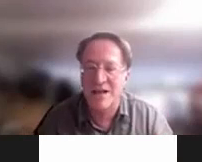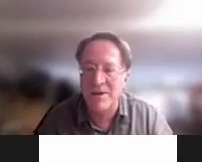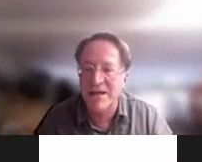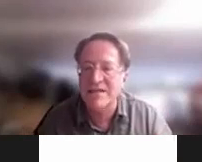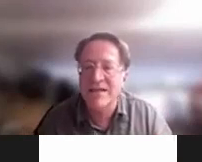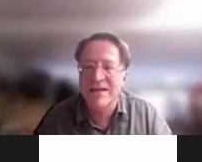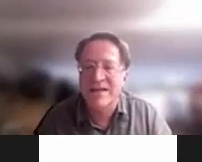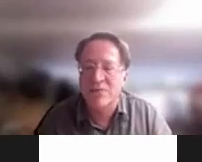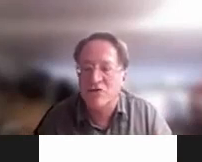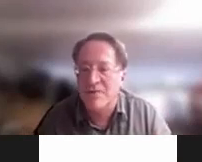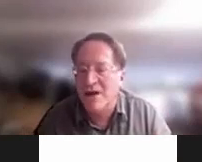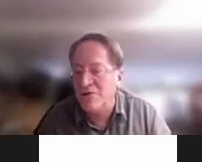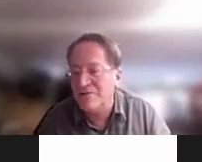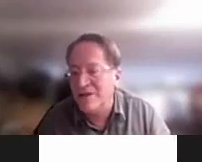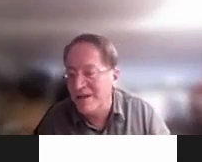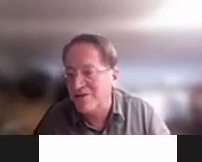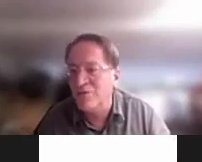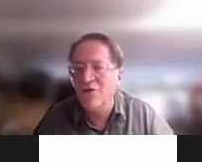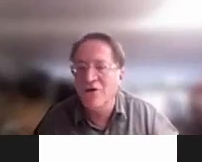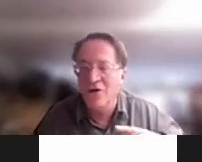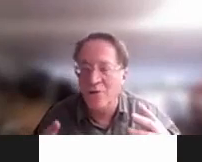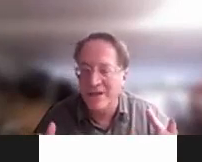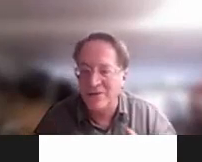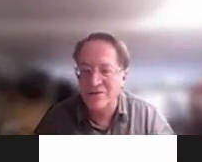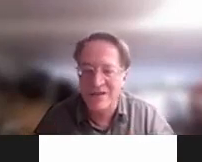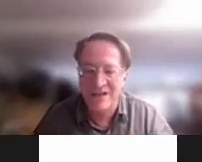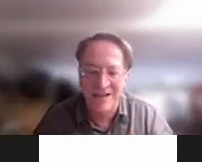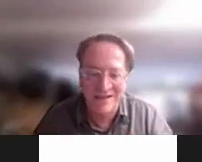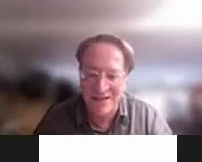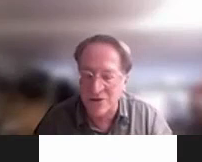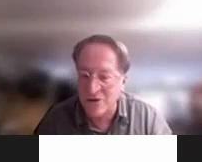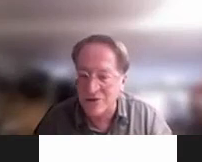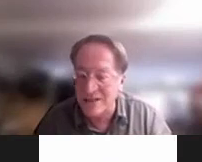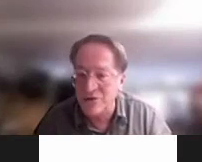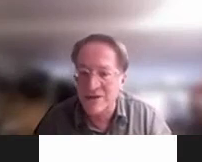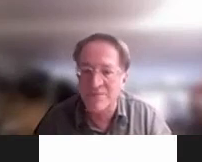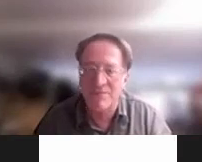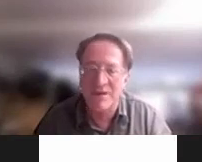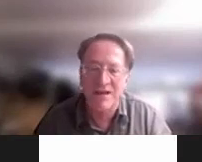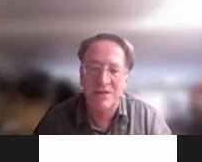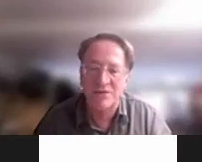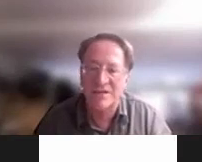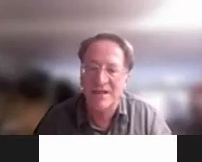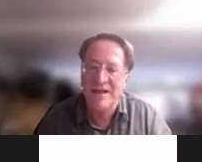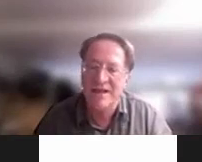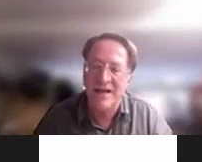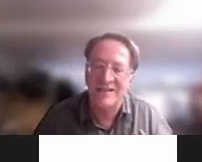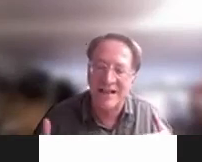estas réplicas que hemos llamado también como objetos sensocognitivos, que permiten a las